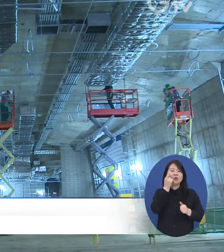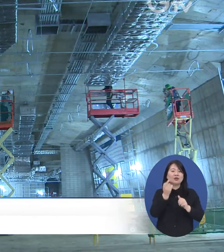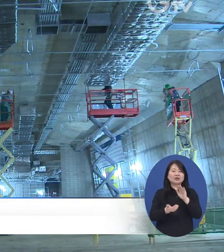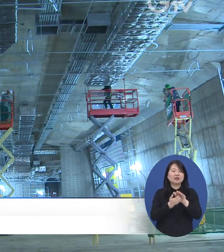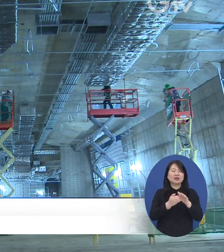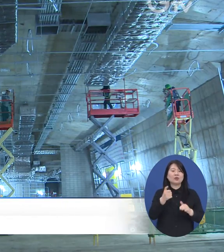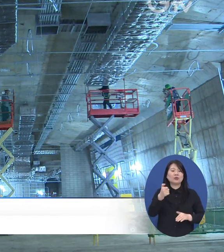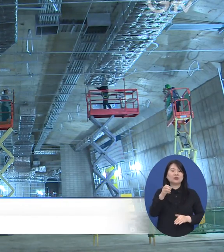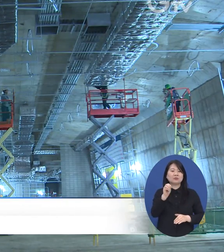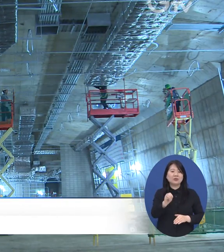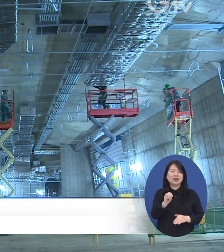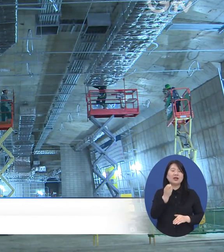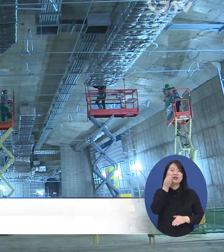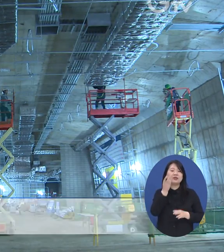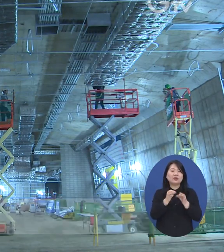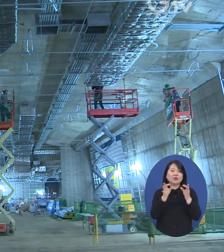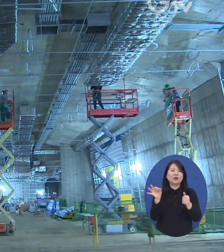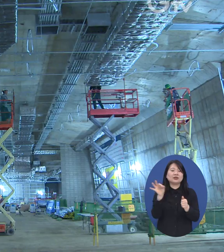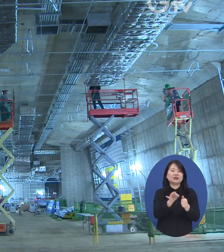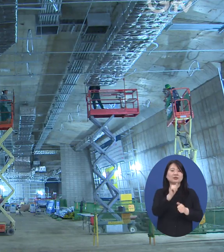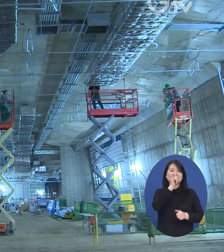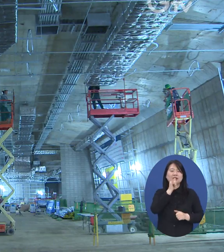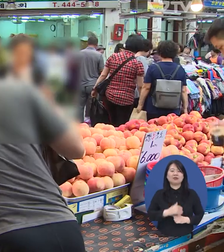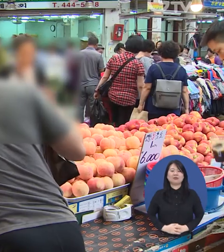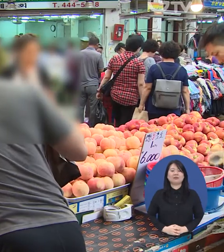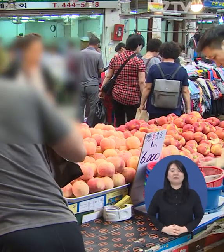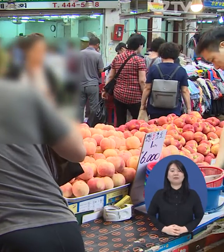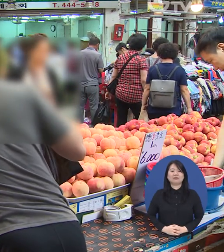최대 50만 원씩 2개월간 지급합니다.